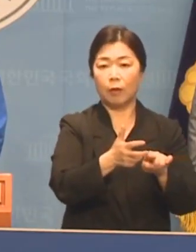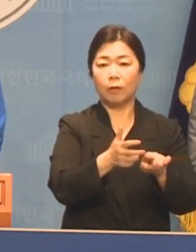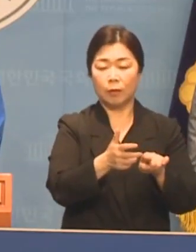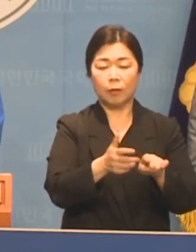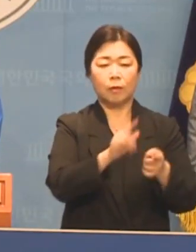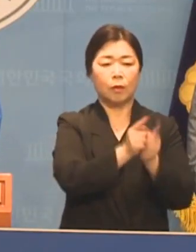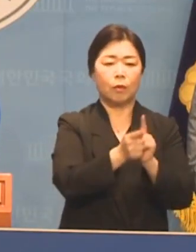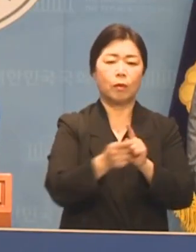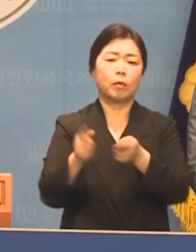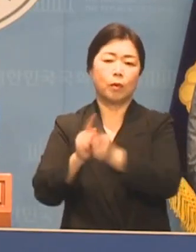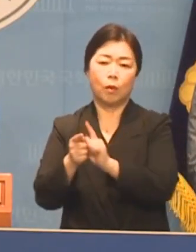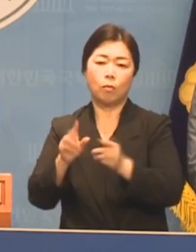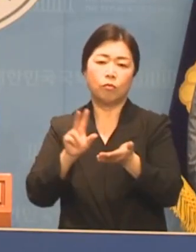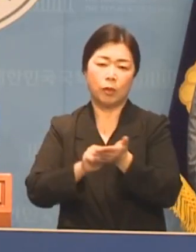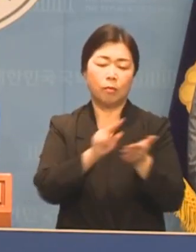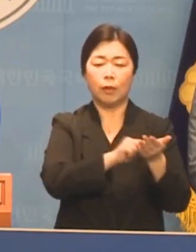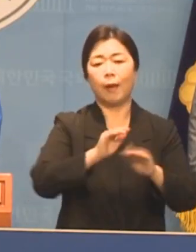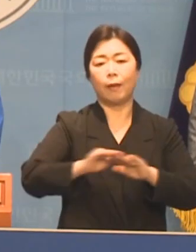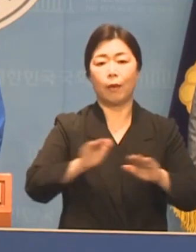사례입니다.